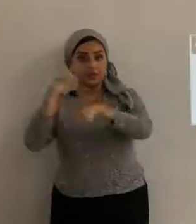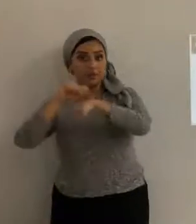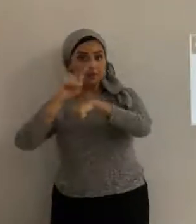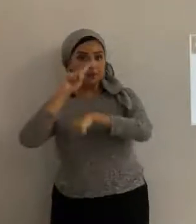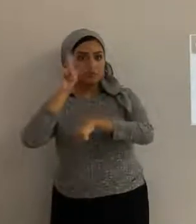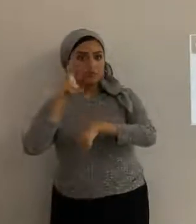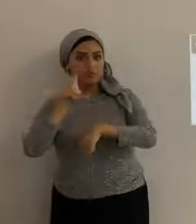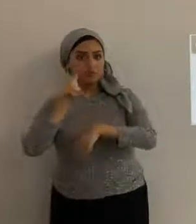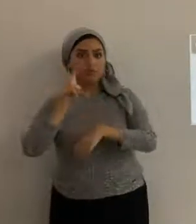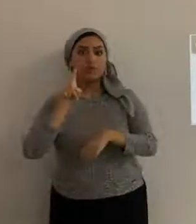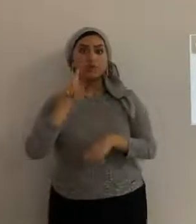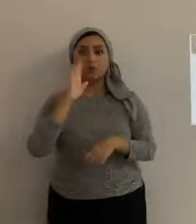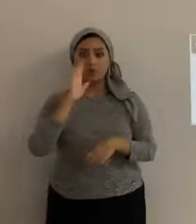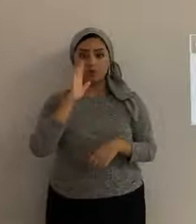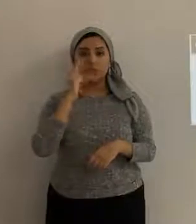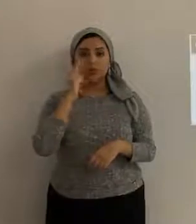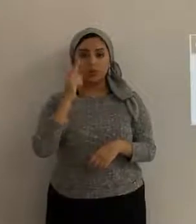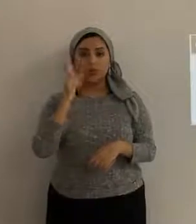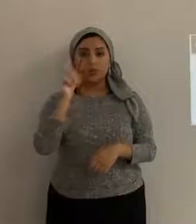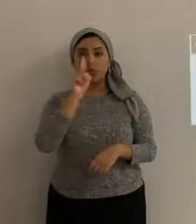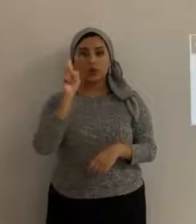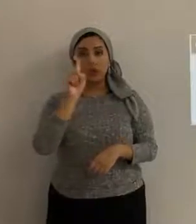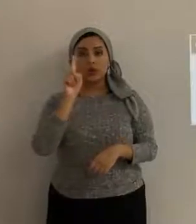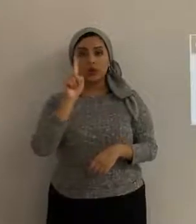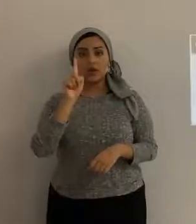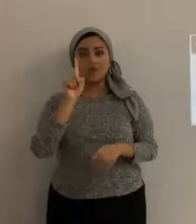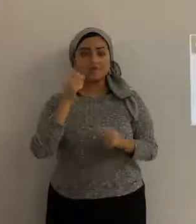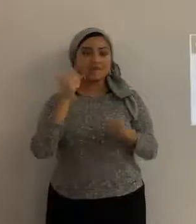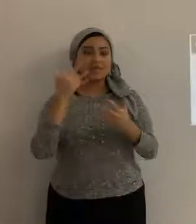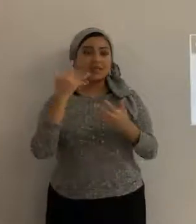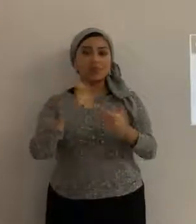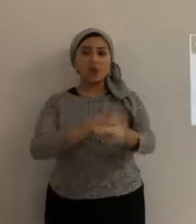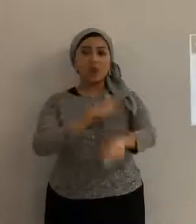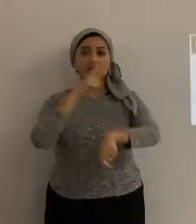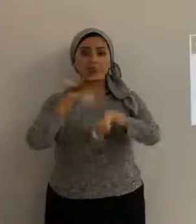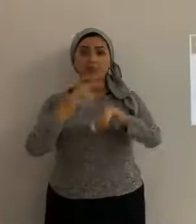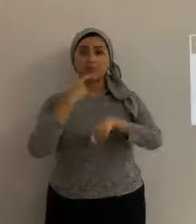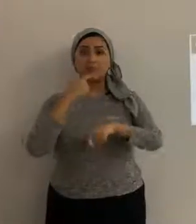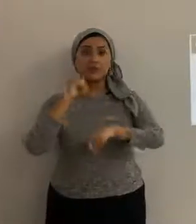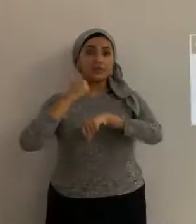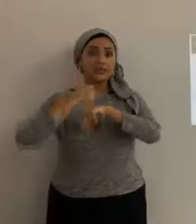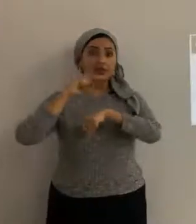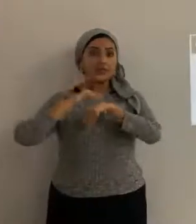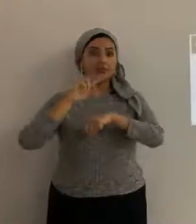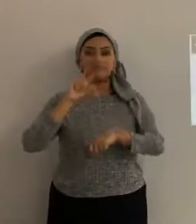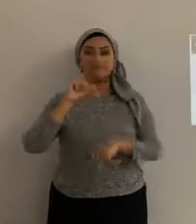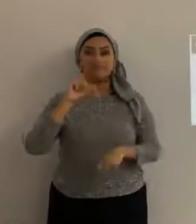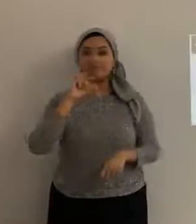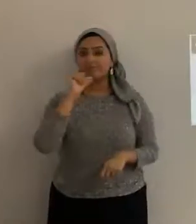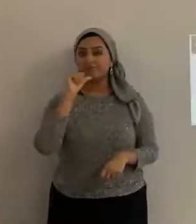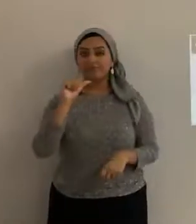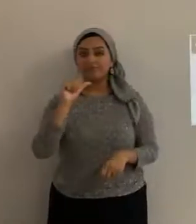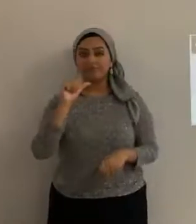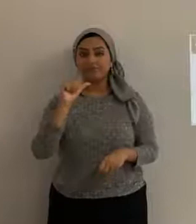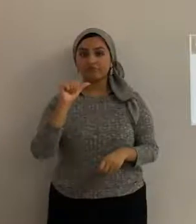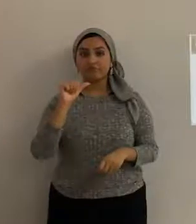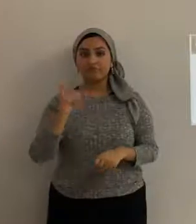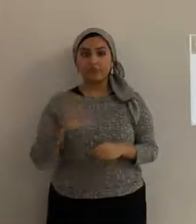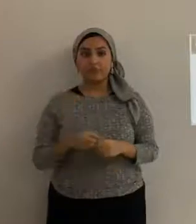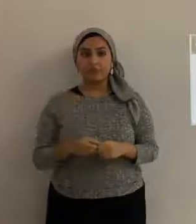pregunta, vas a ver que donde se ha dicho por siglos que estuvo el templo, no estuvo ahí el templo. Esta parte que yo